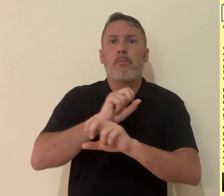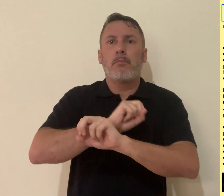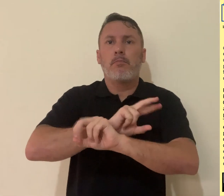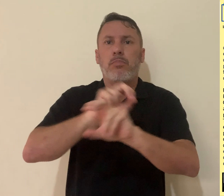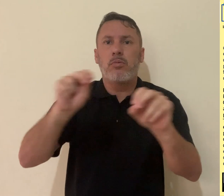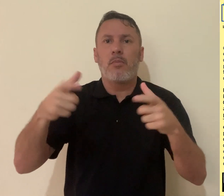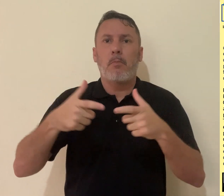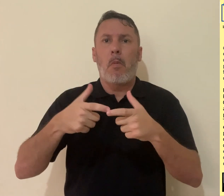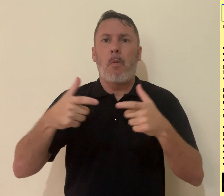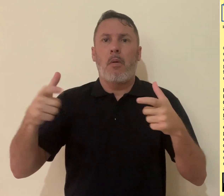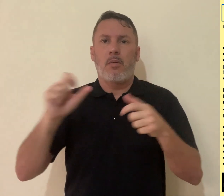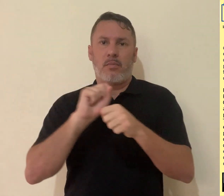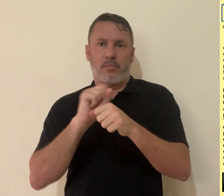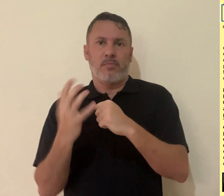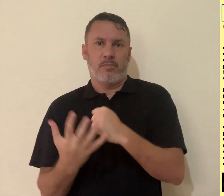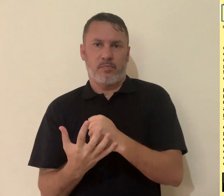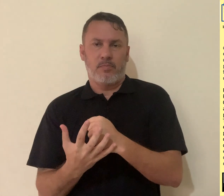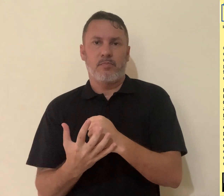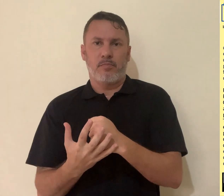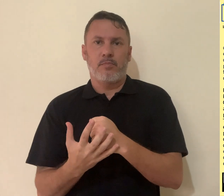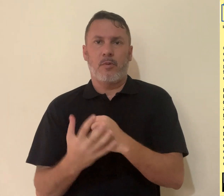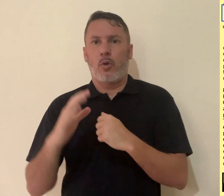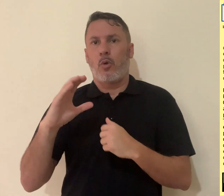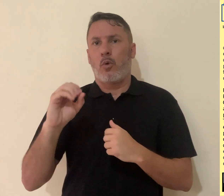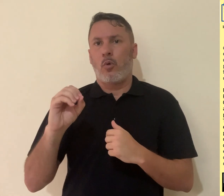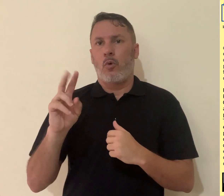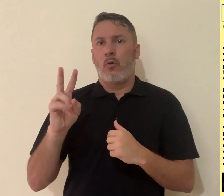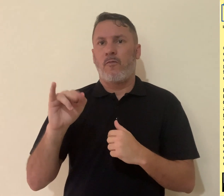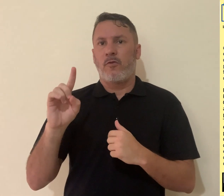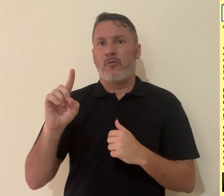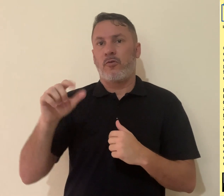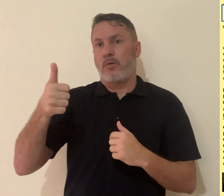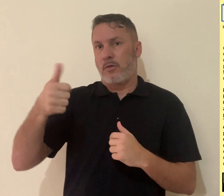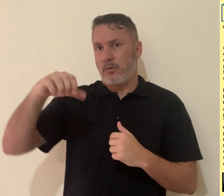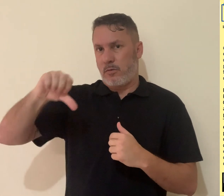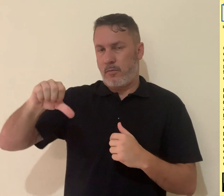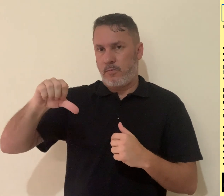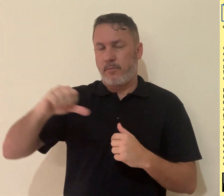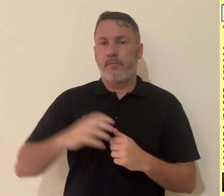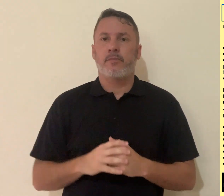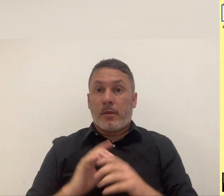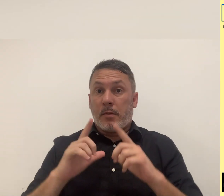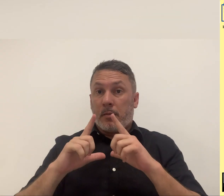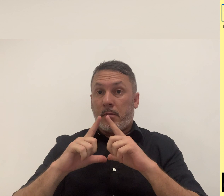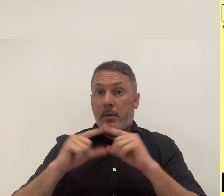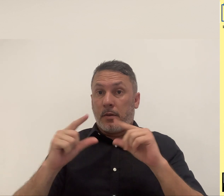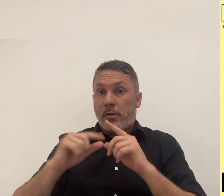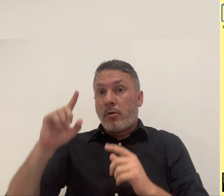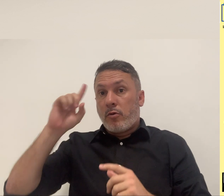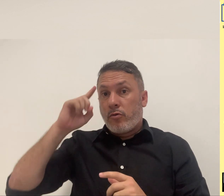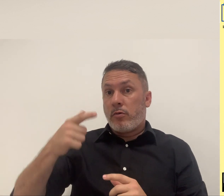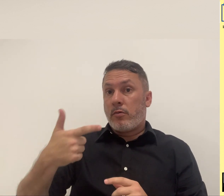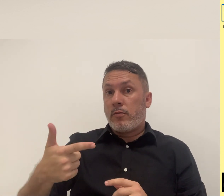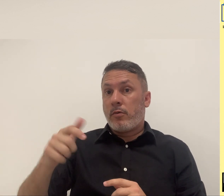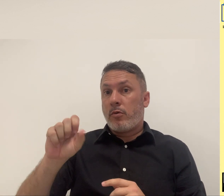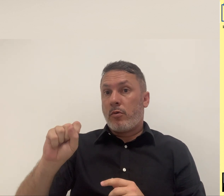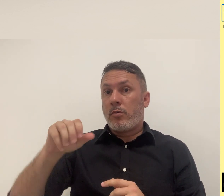órgãos vocacionados a contenção da disseminação da doença coronavírus convide 19